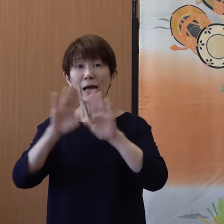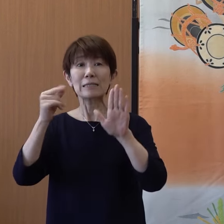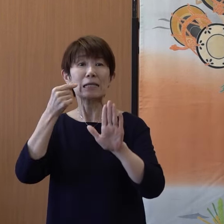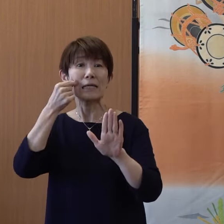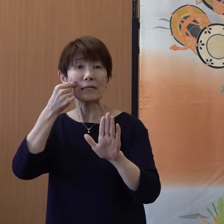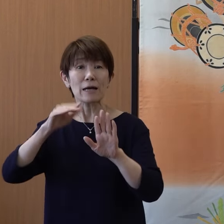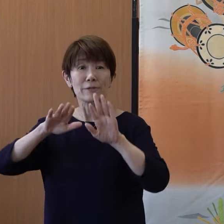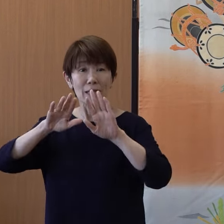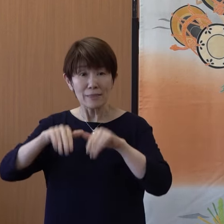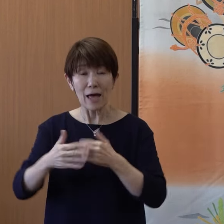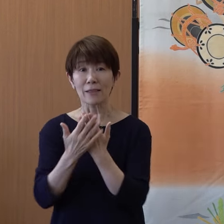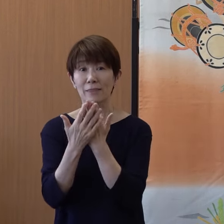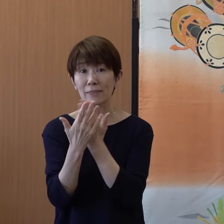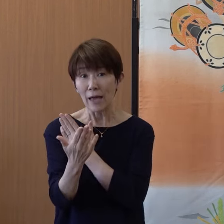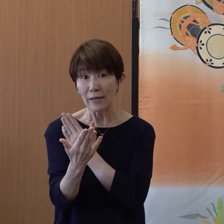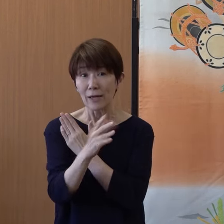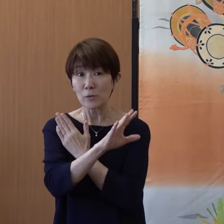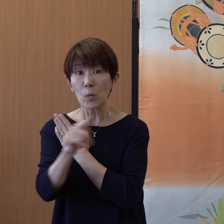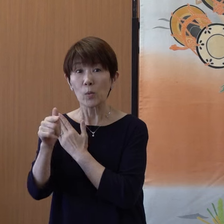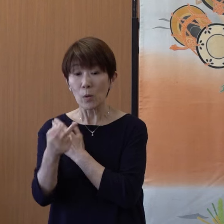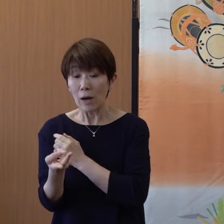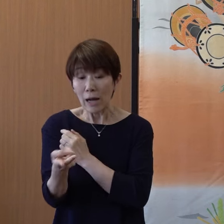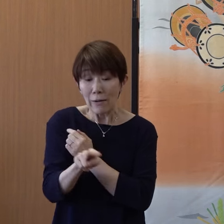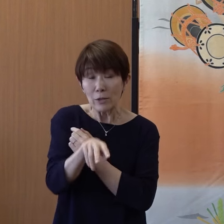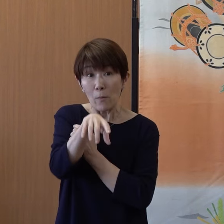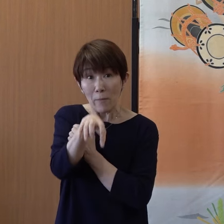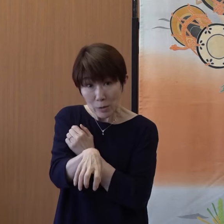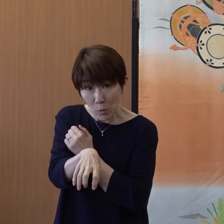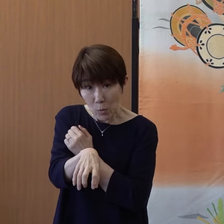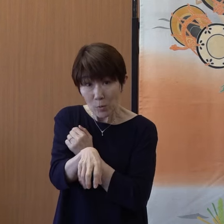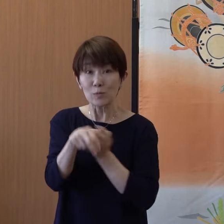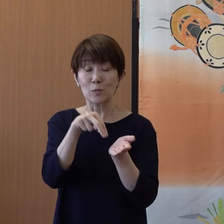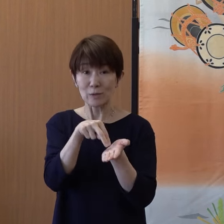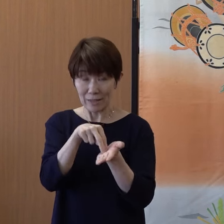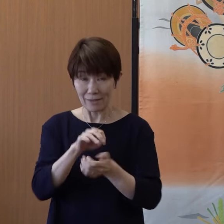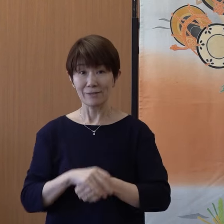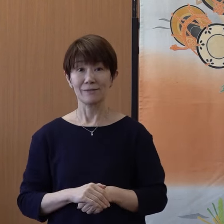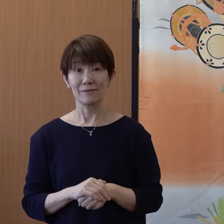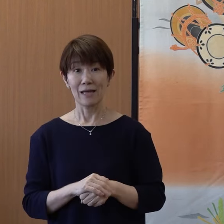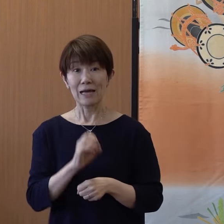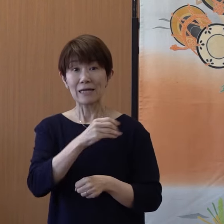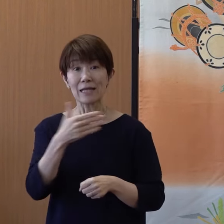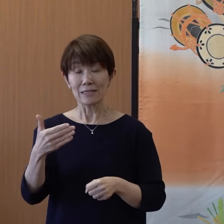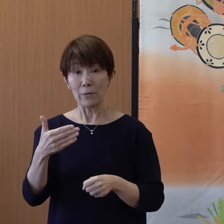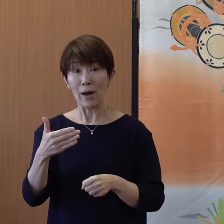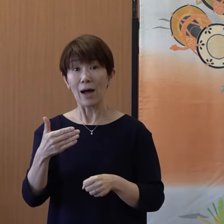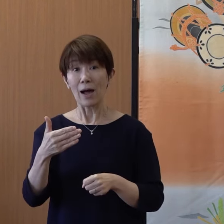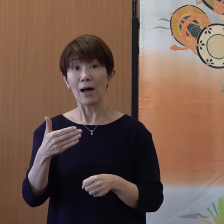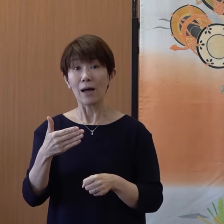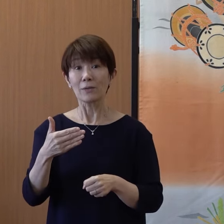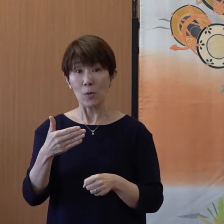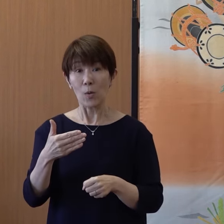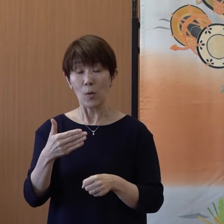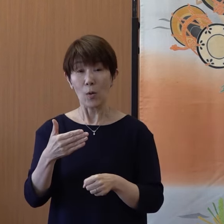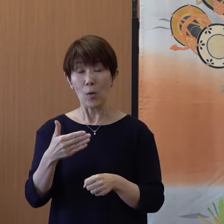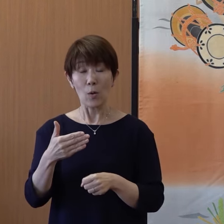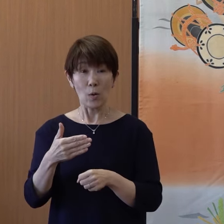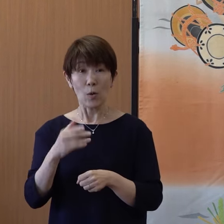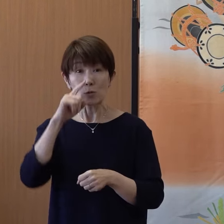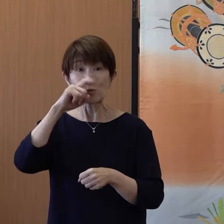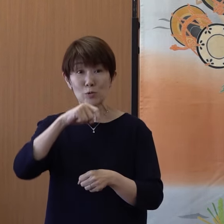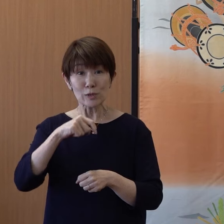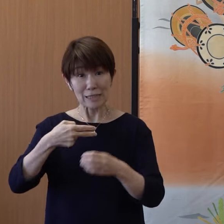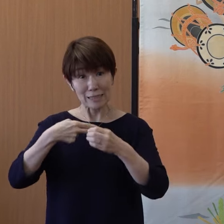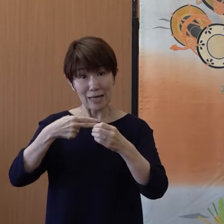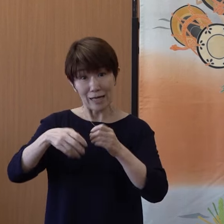った大会等の代替会場として、金沢スタジアムの供用開始に伴って、今